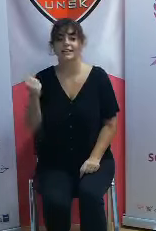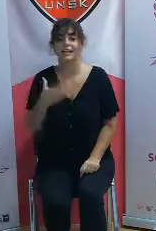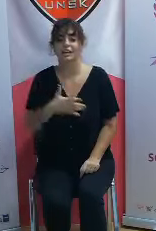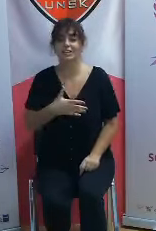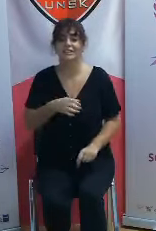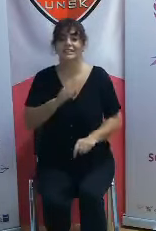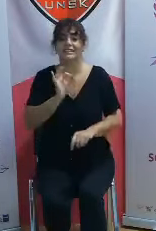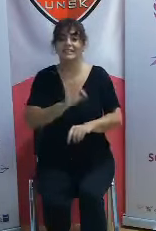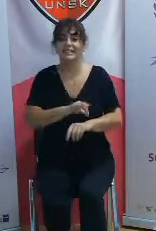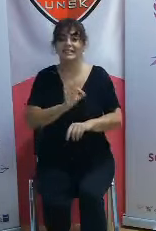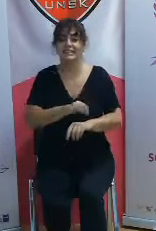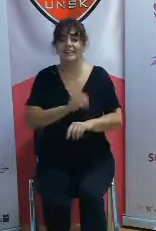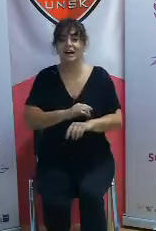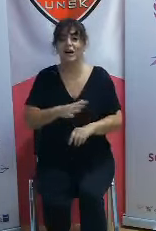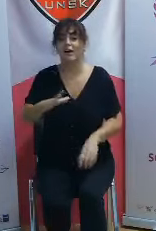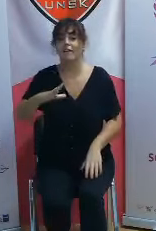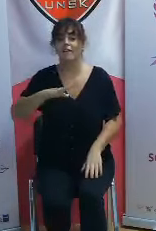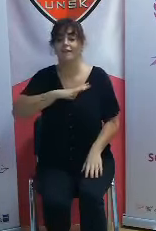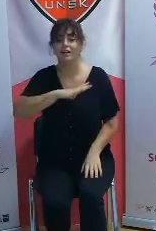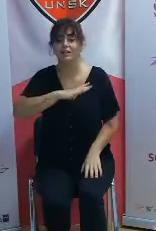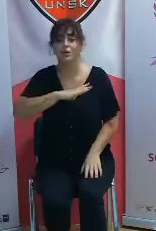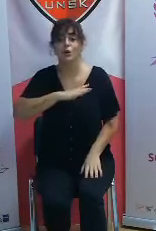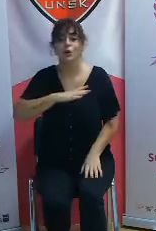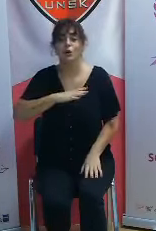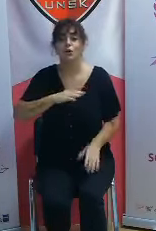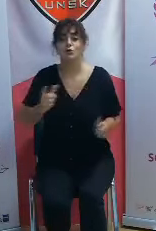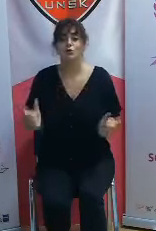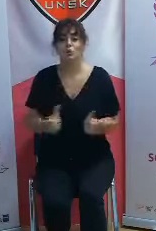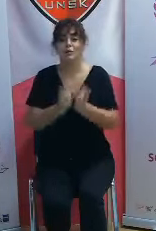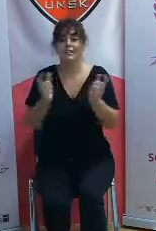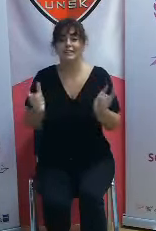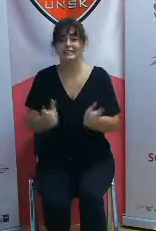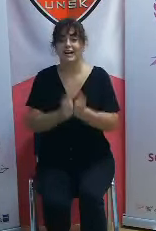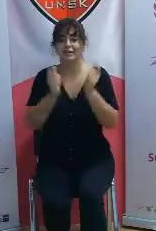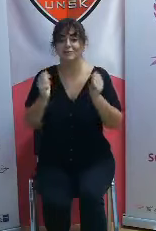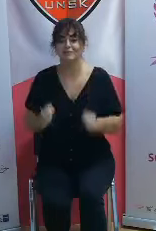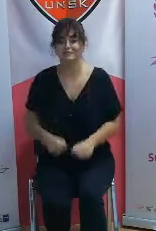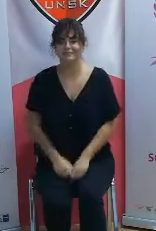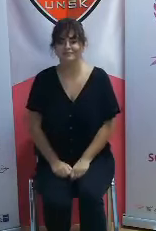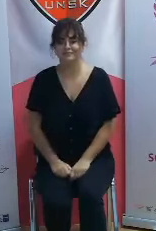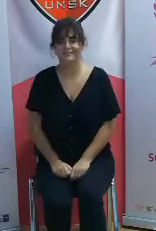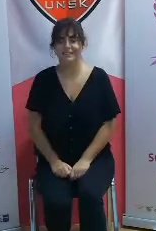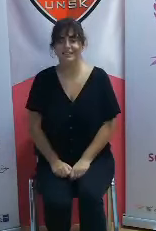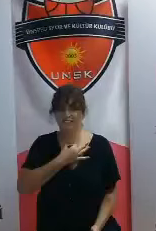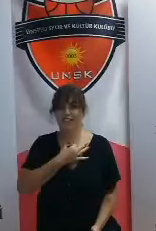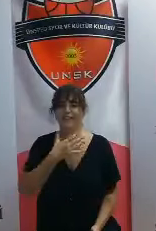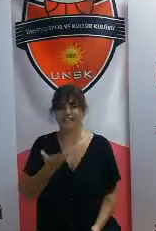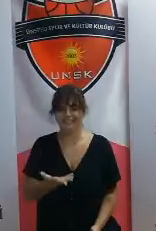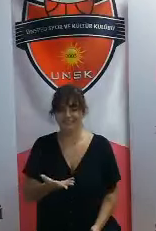Kaç dakika var? Toplantıya. Teşekkür ederim.